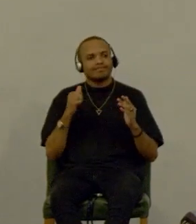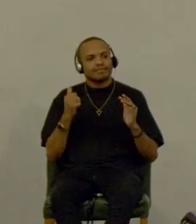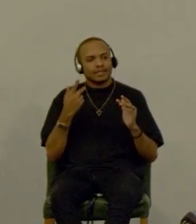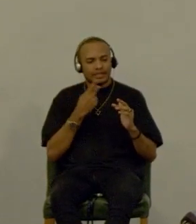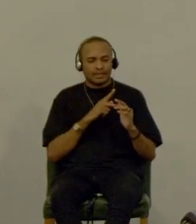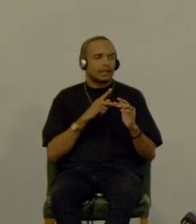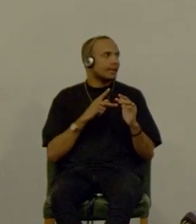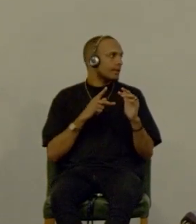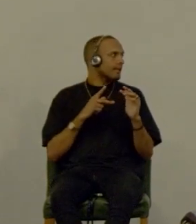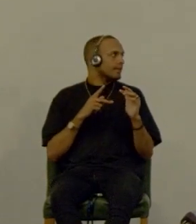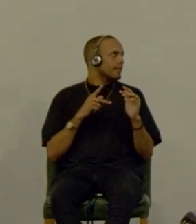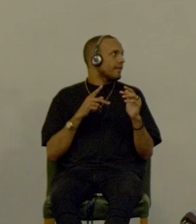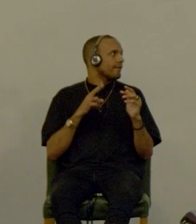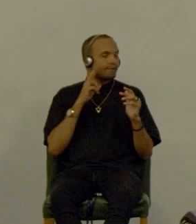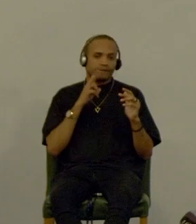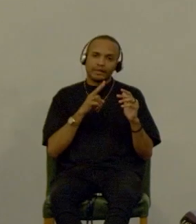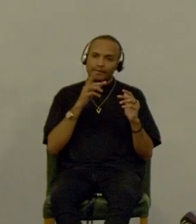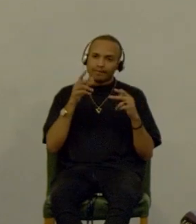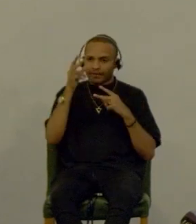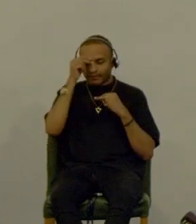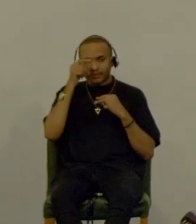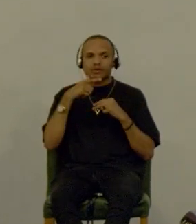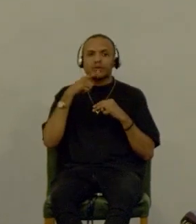performance hier, c'est amusant peut-être de voir la version